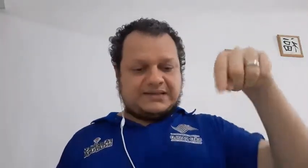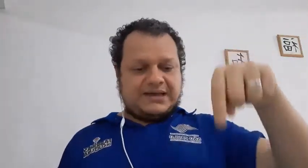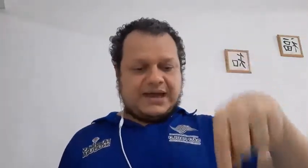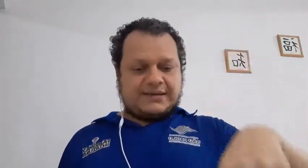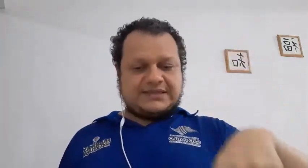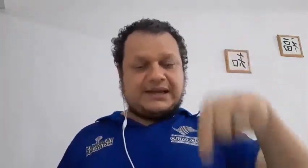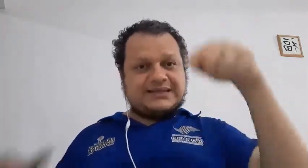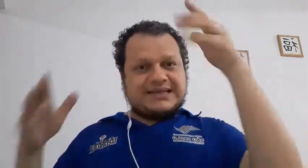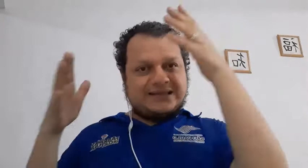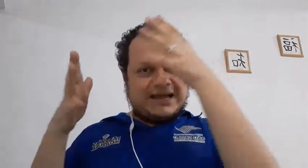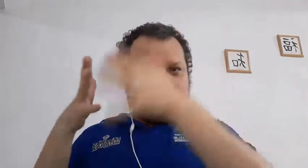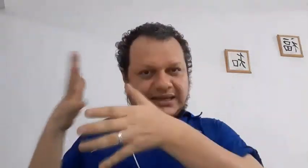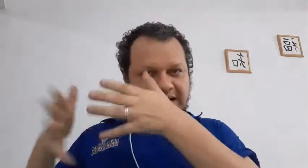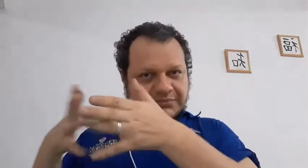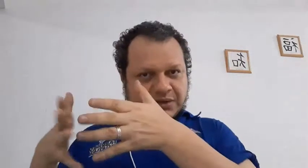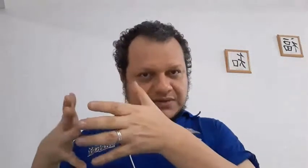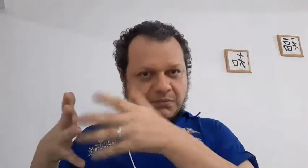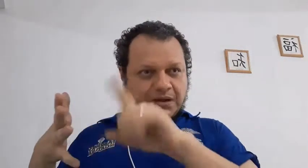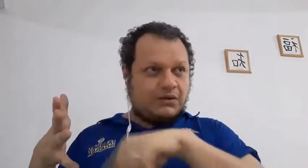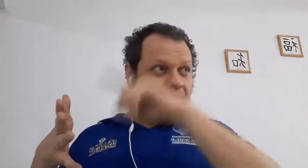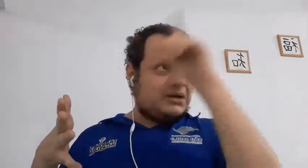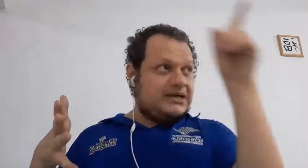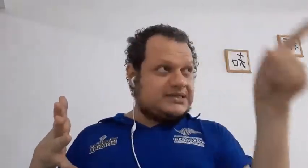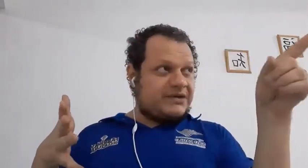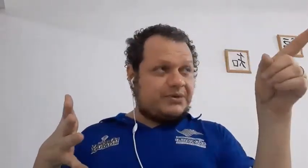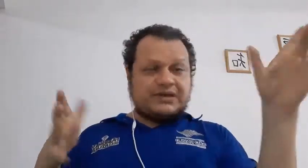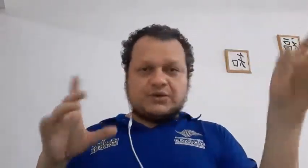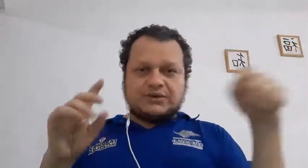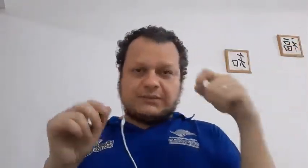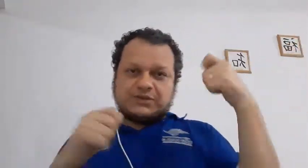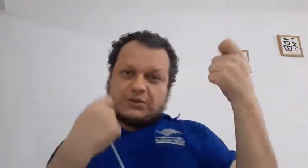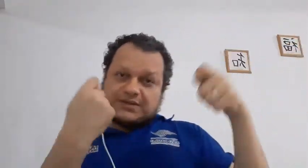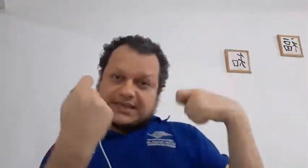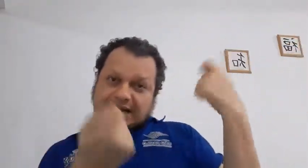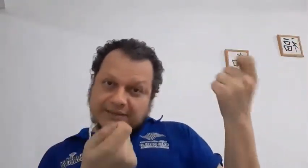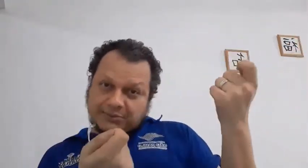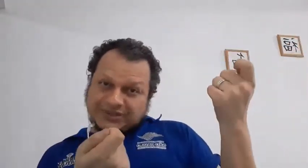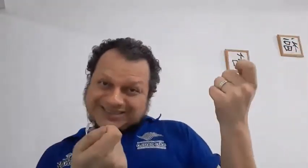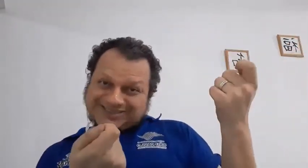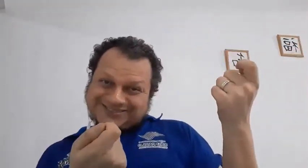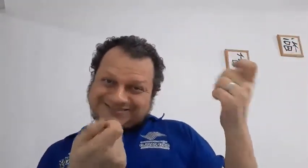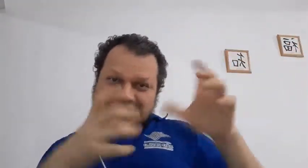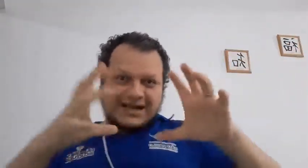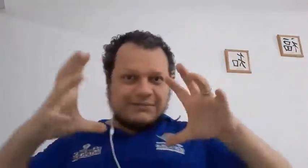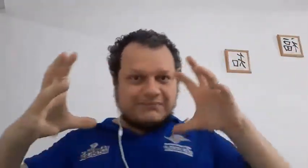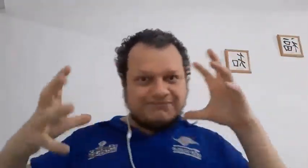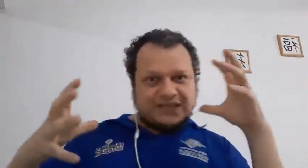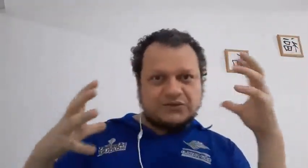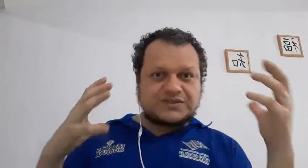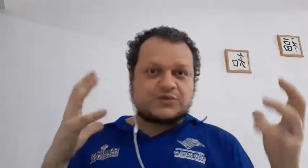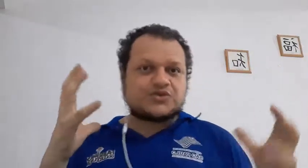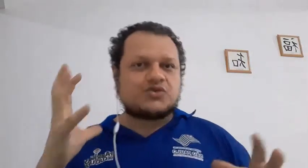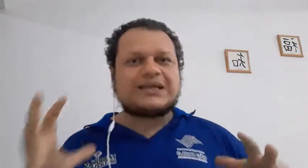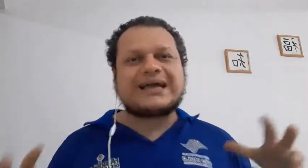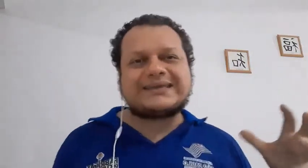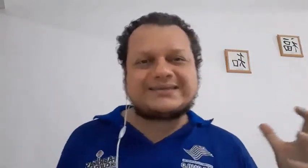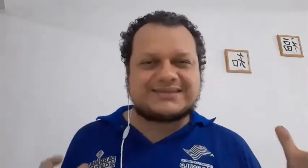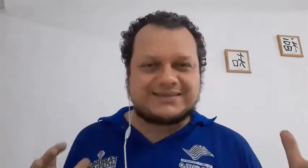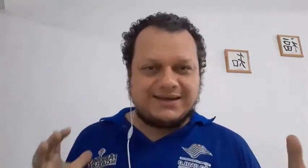é sinalizada aqui na capital de São Paulo, você vai para o interior, tem muita coisa que acaba mudando, que acaba tendo seus sotaques.